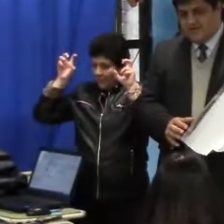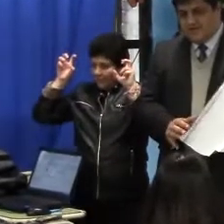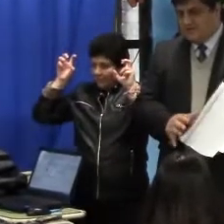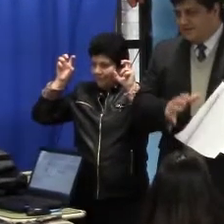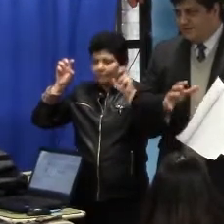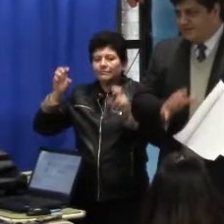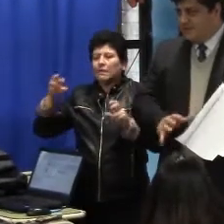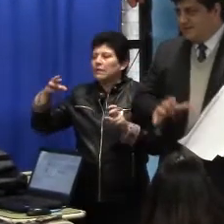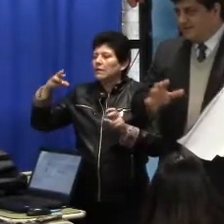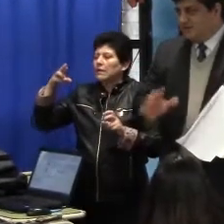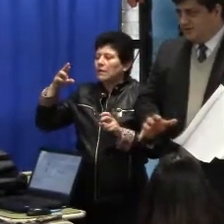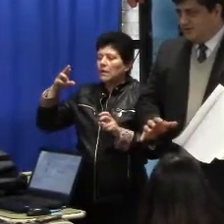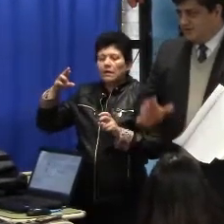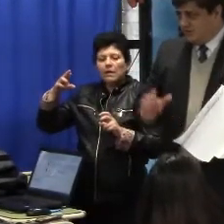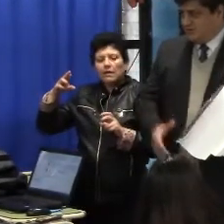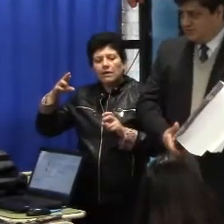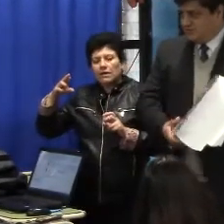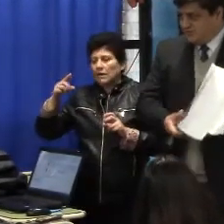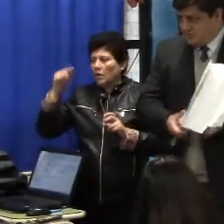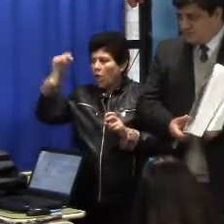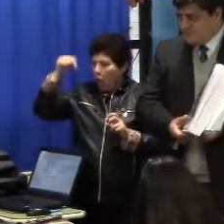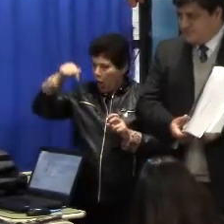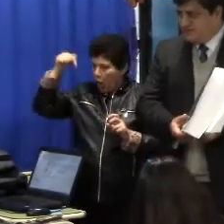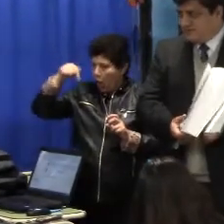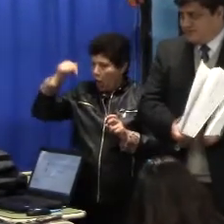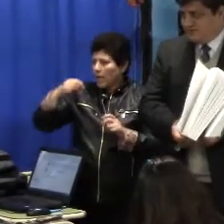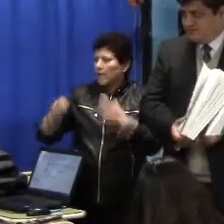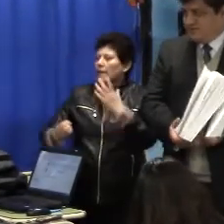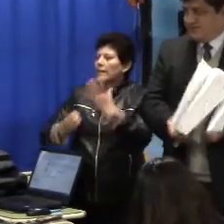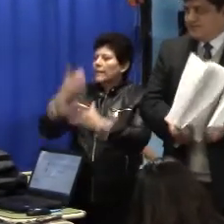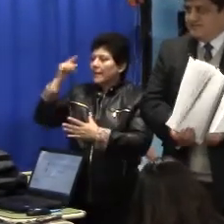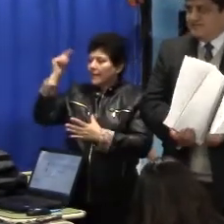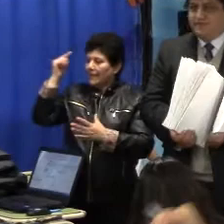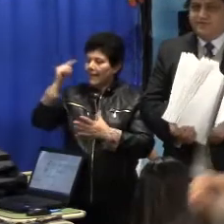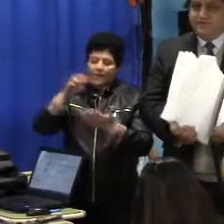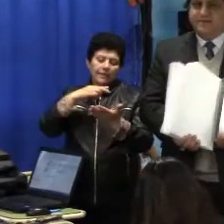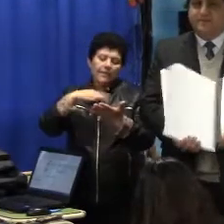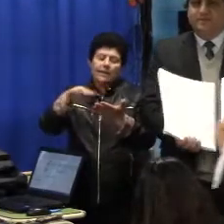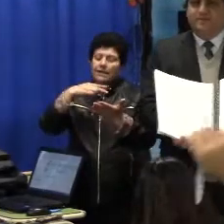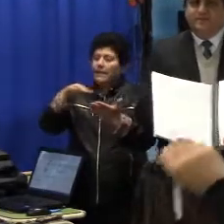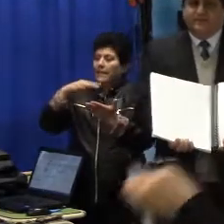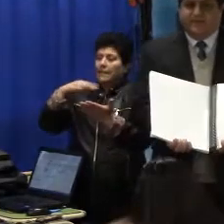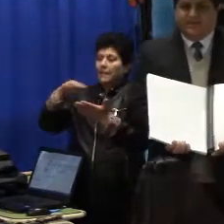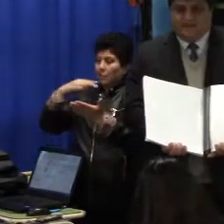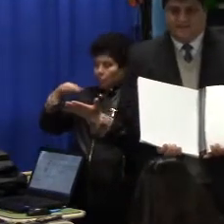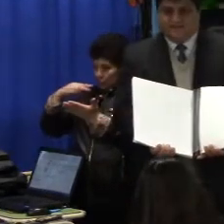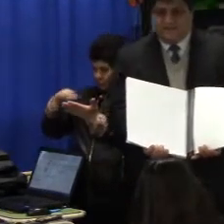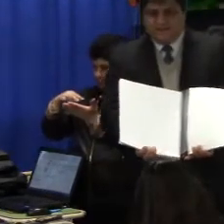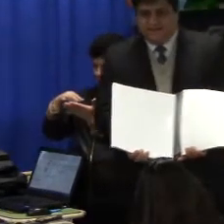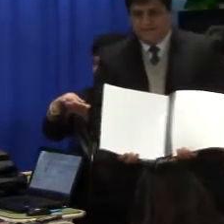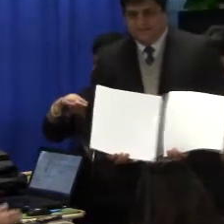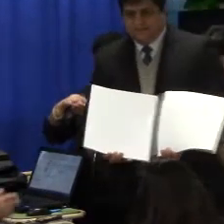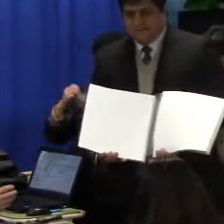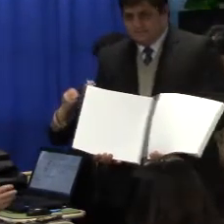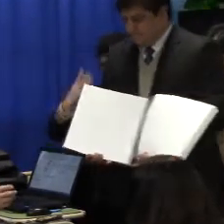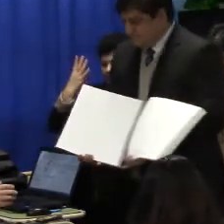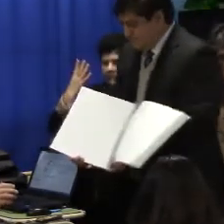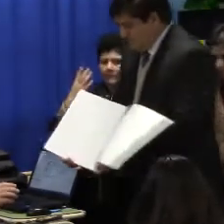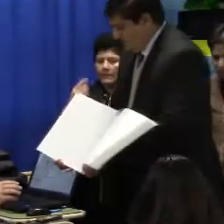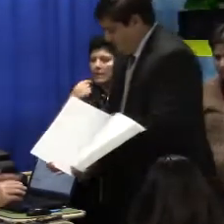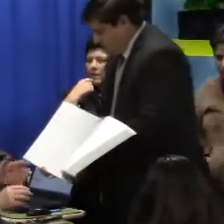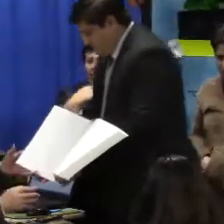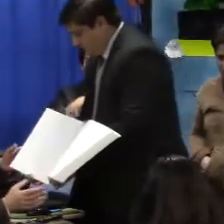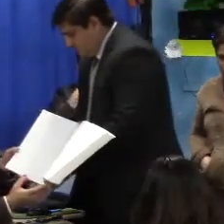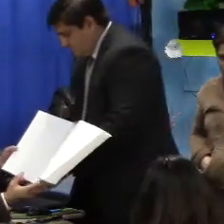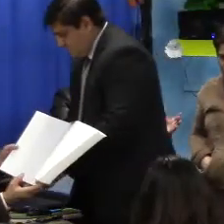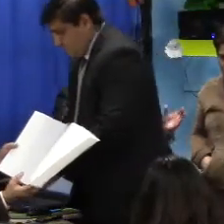personal Primera de Corintios 2, por eso anda con esto. Está siendo reavivados por su palabra. ¿Vos tenés la Biblia